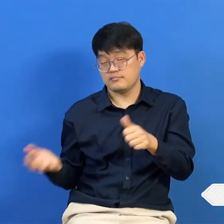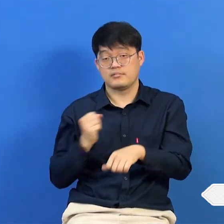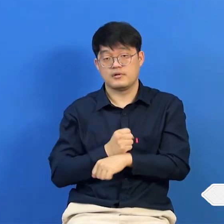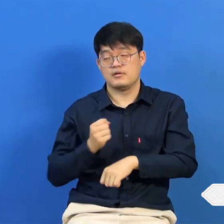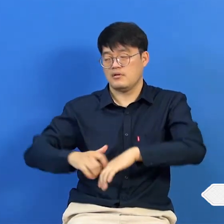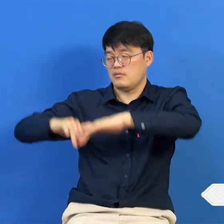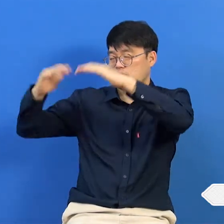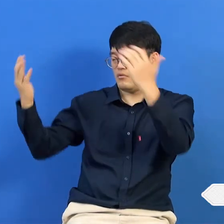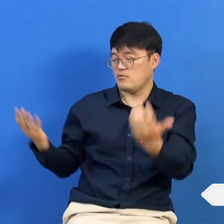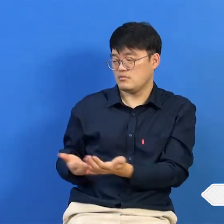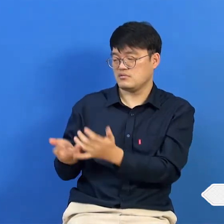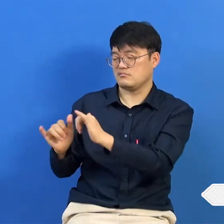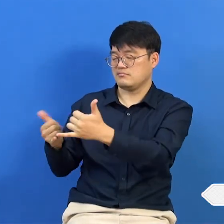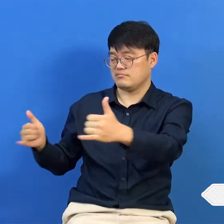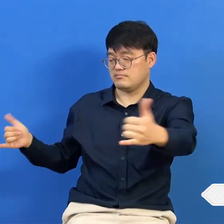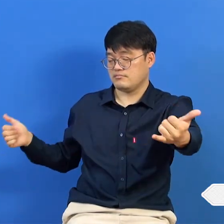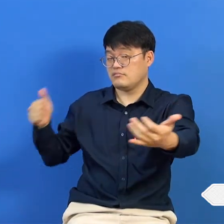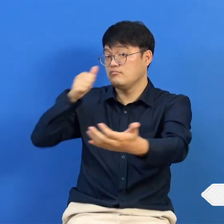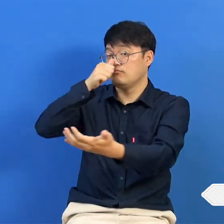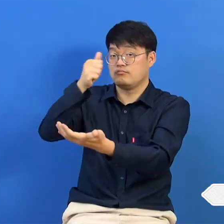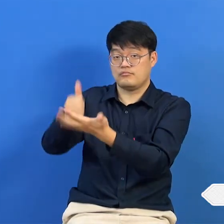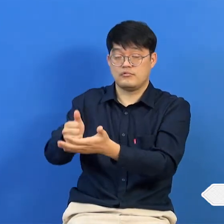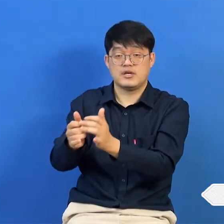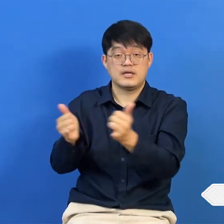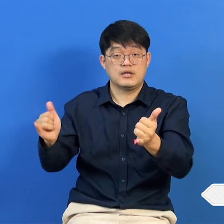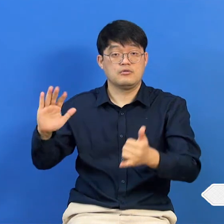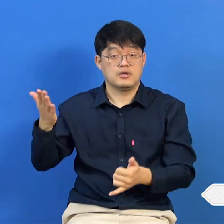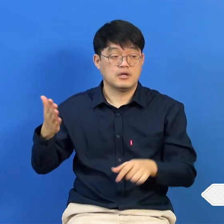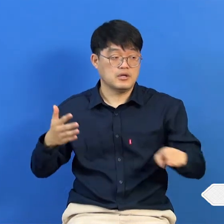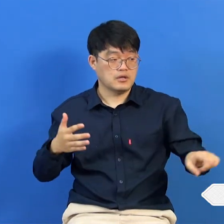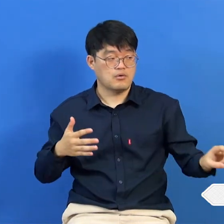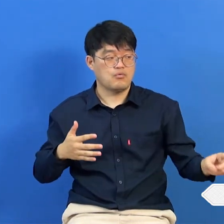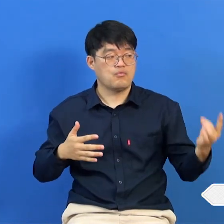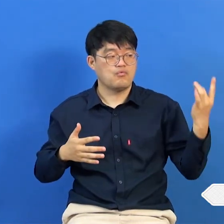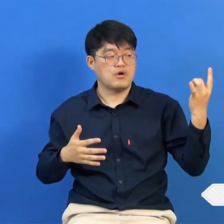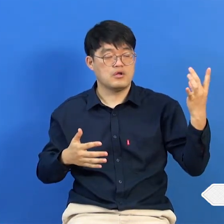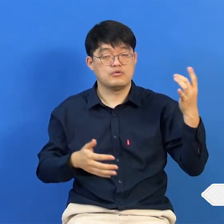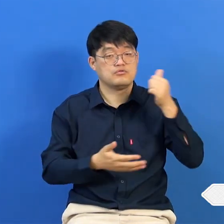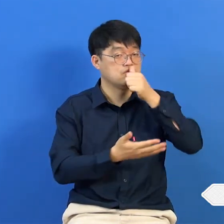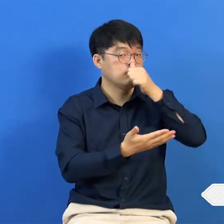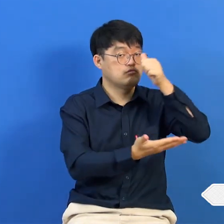다 죄인이 되었습니다. 그것을 원죄라고 하지요.